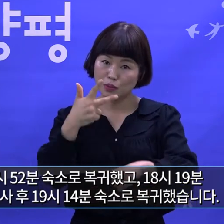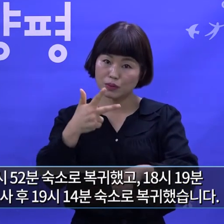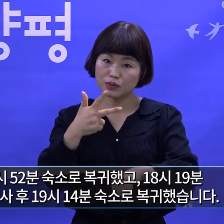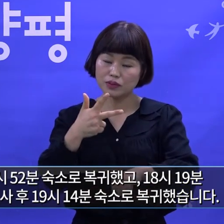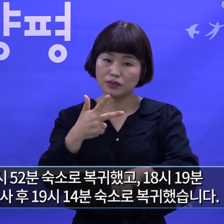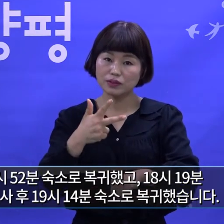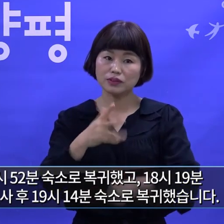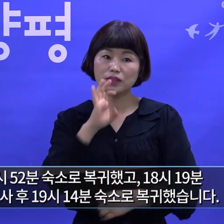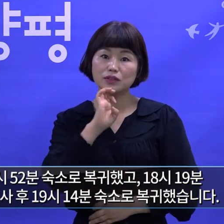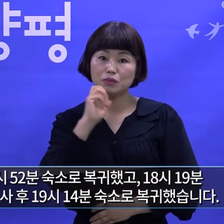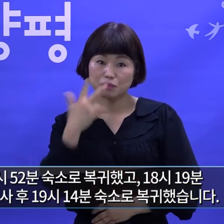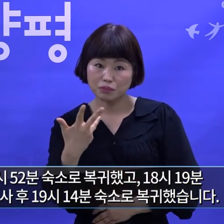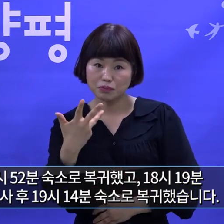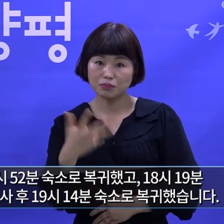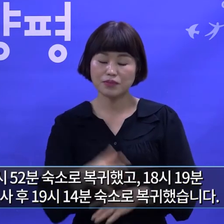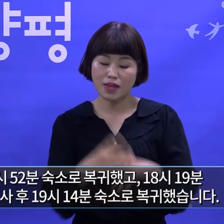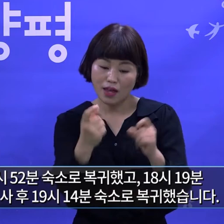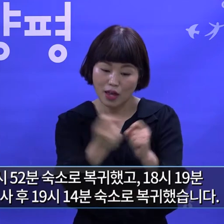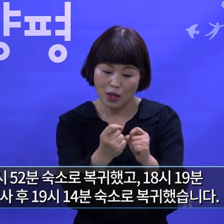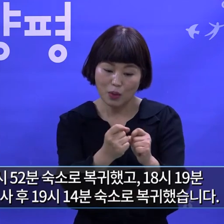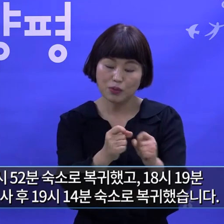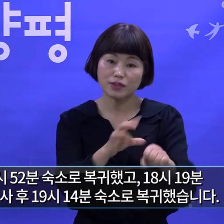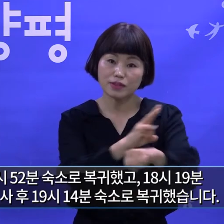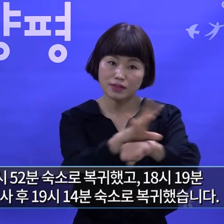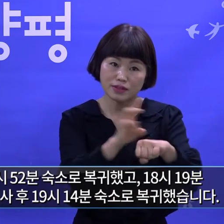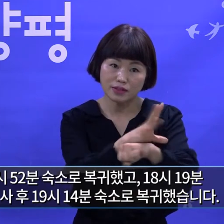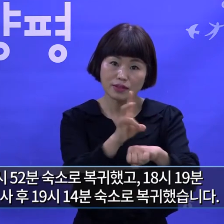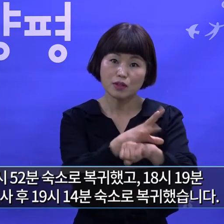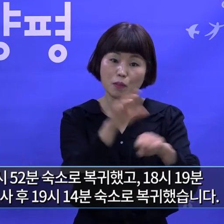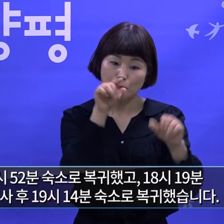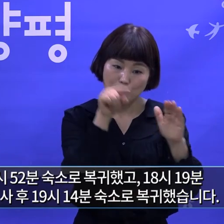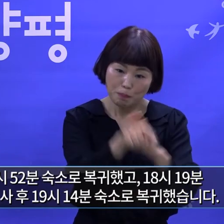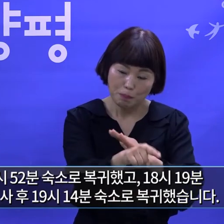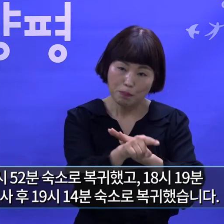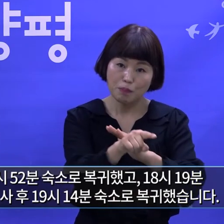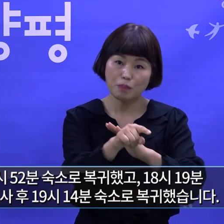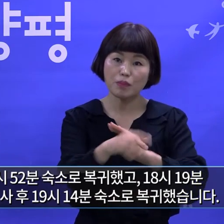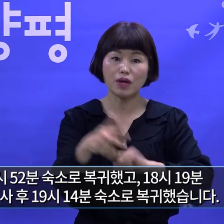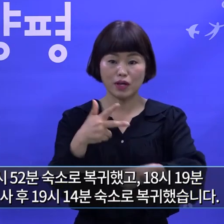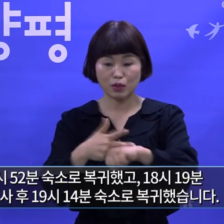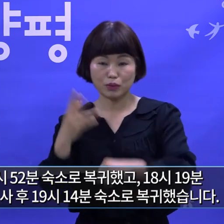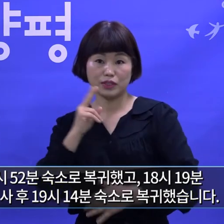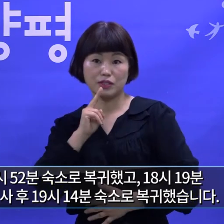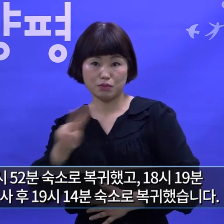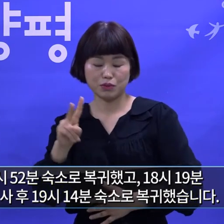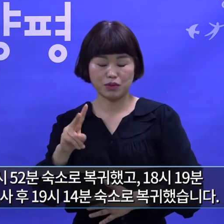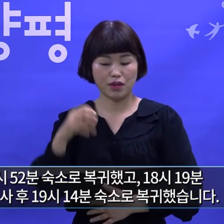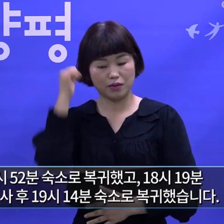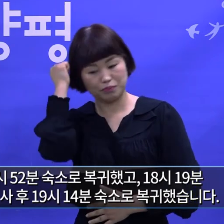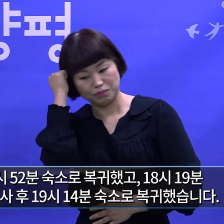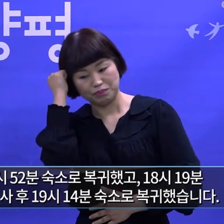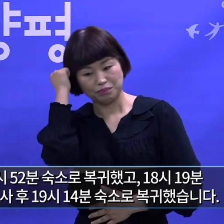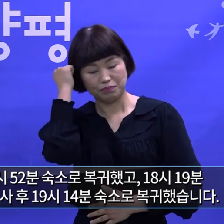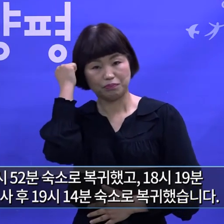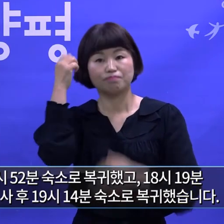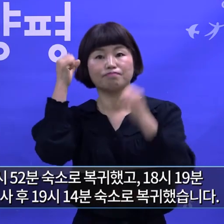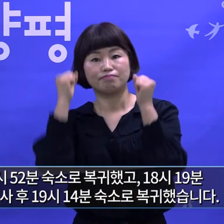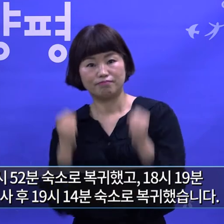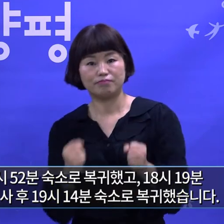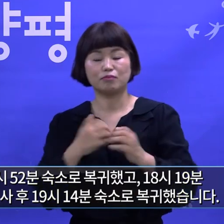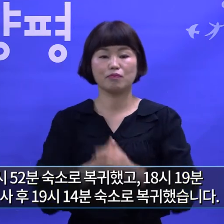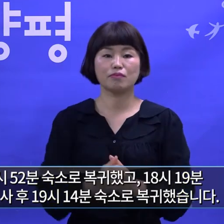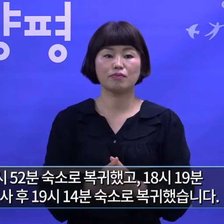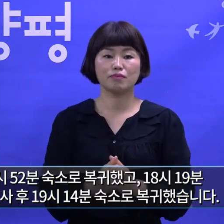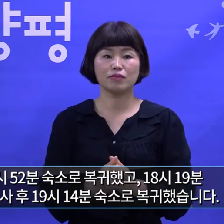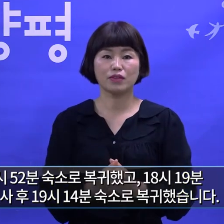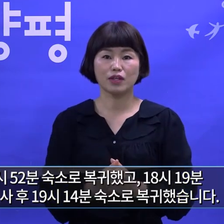48분 동일 편의점 이용 후 7시 52분 숙소로 복귀했고 18시